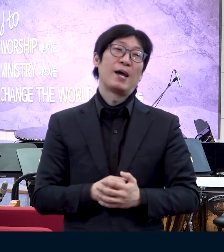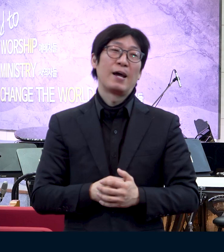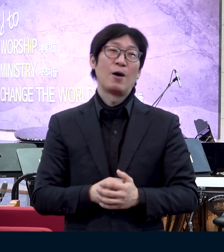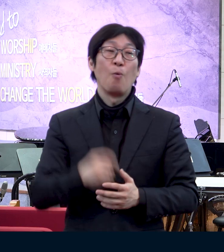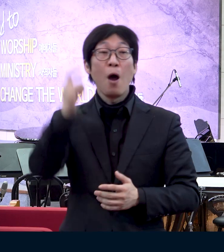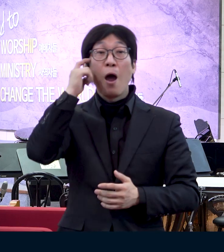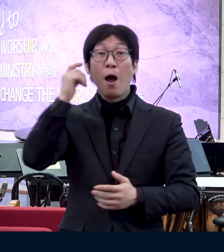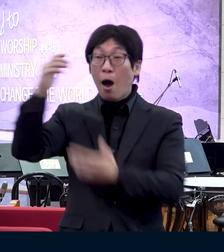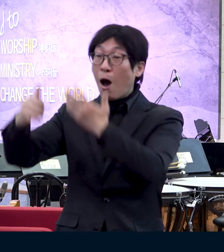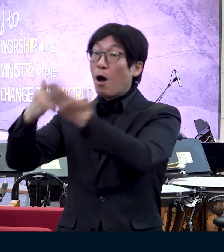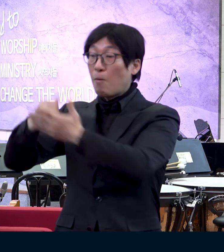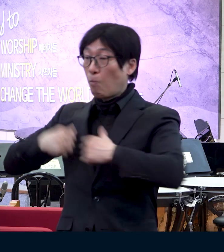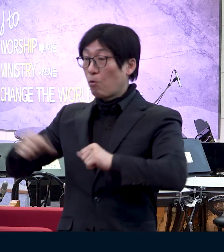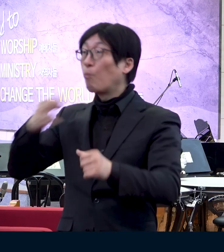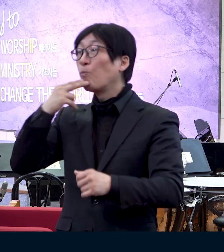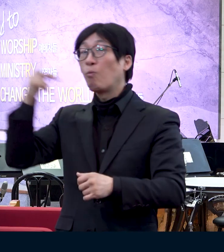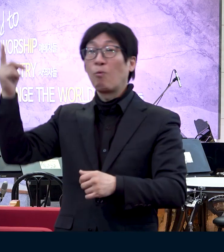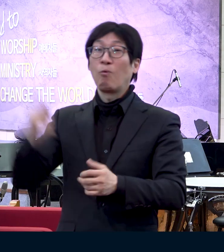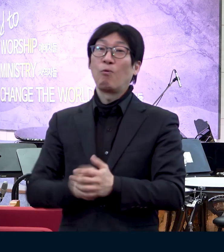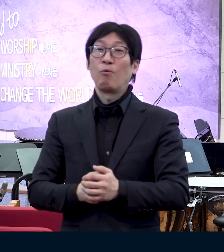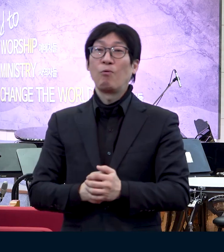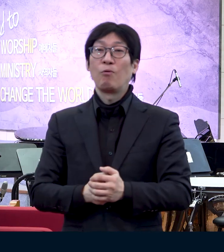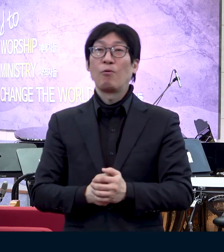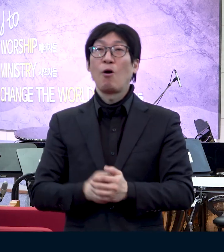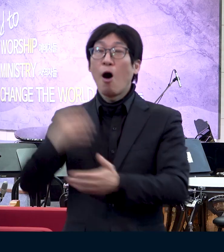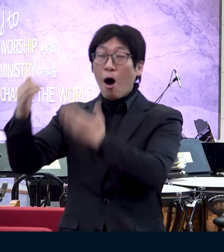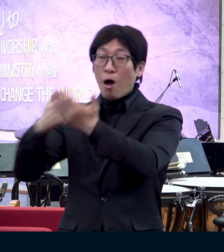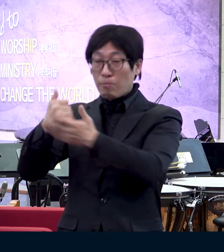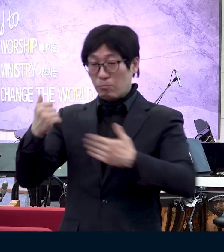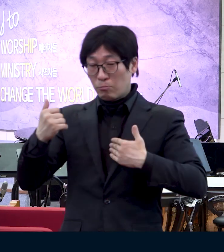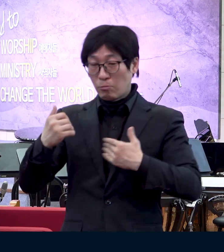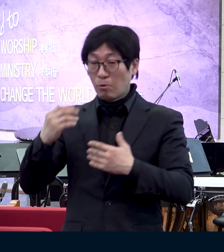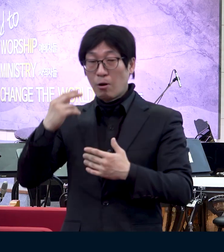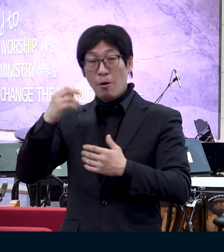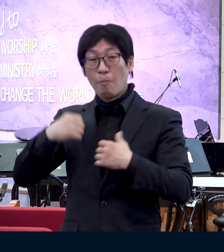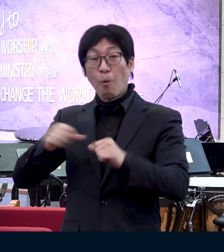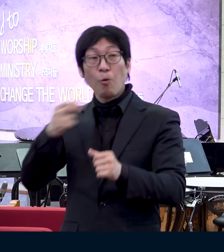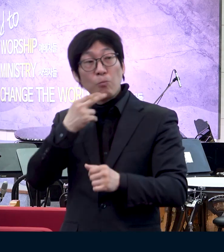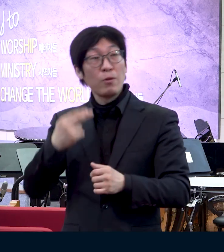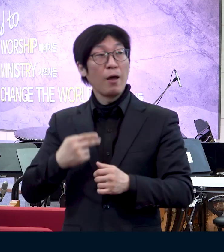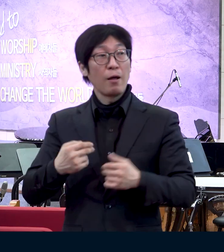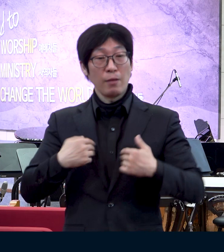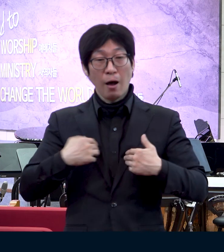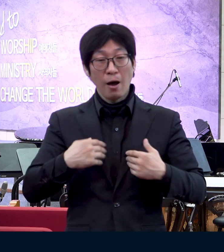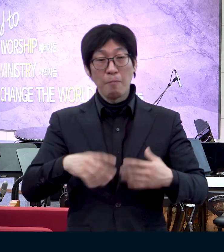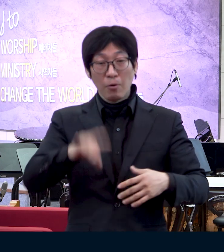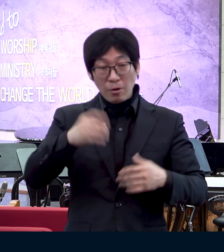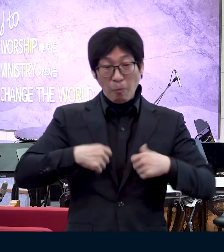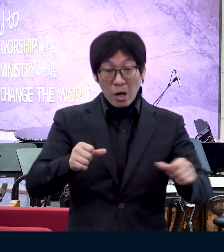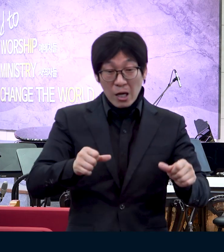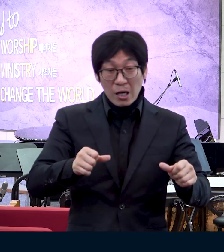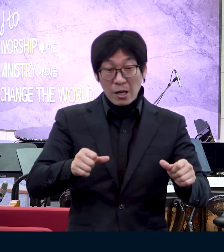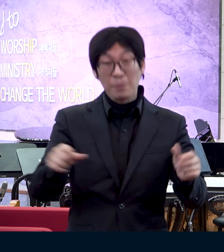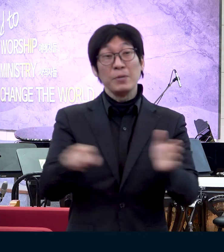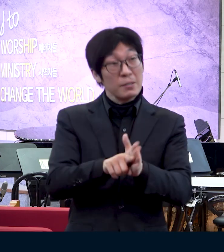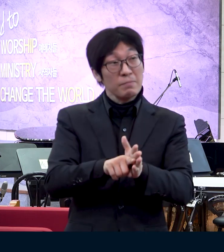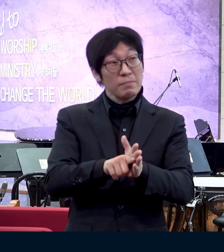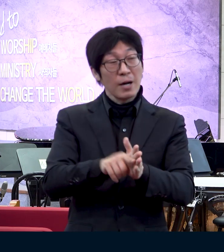됩니다. 왜냐하면 하나님이 포기 안 하셨으니까. 하나님 포기 안 하셨는데 내가 뭘 포기하는 건 그건 신앙이 아니죠.